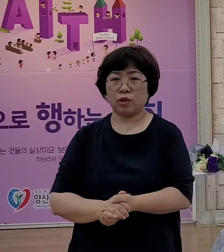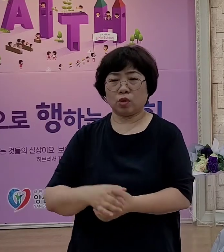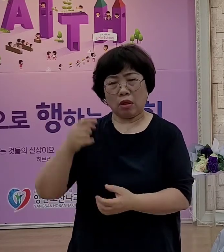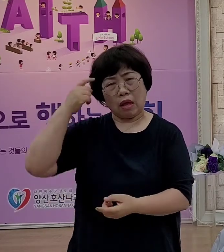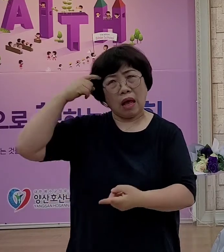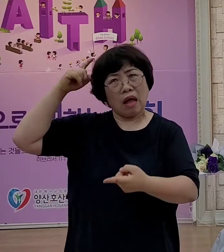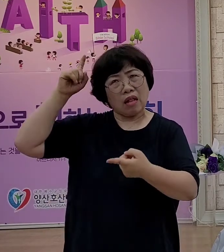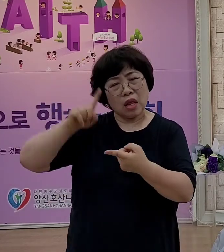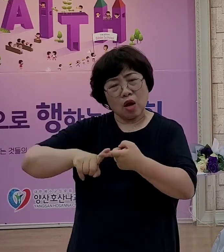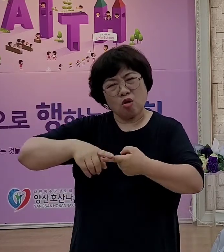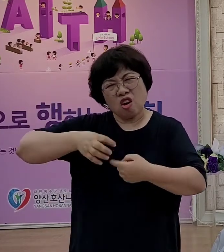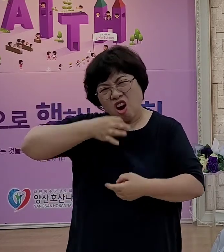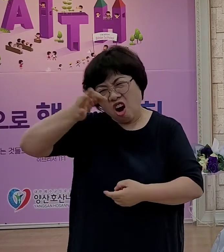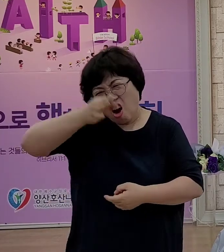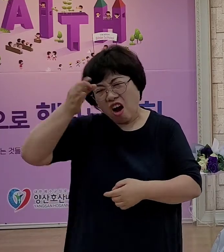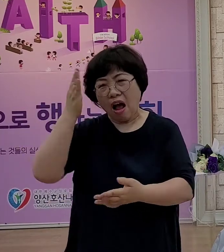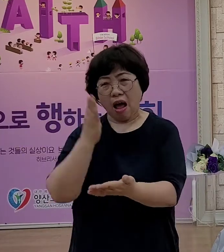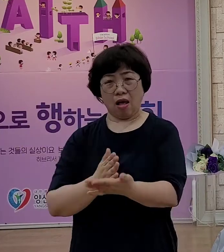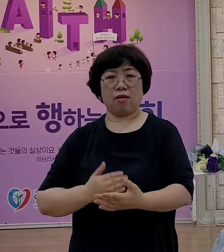대로 이렇게 말하잖아요.